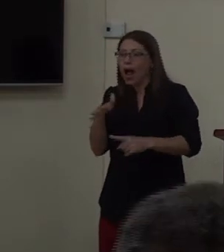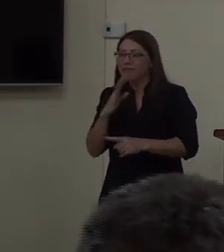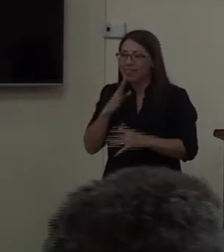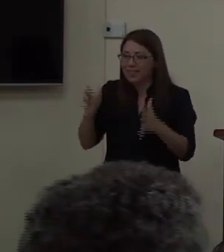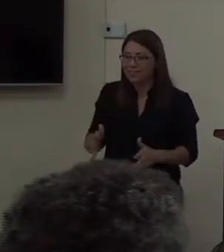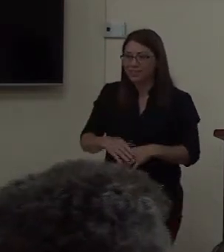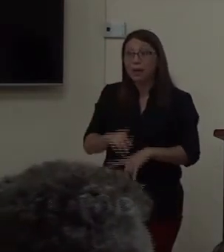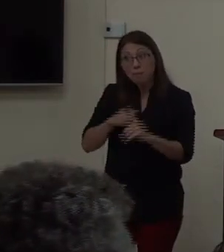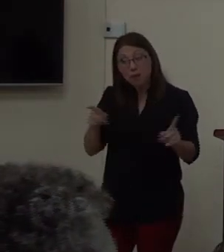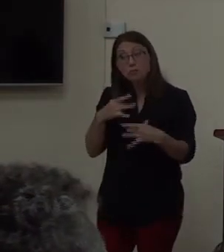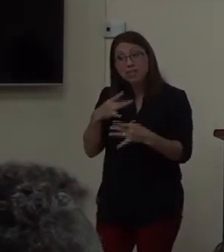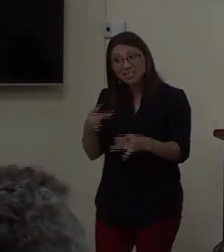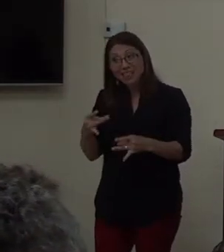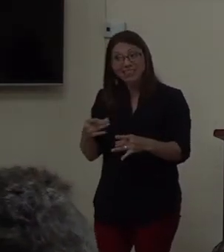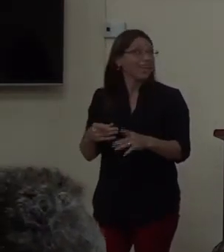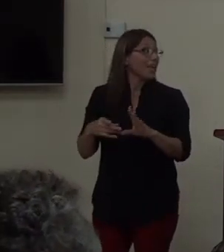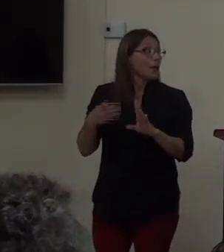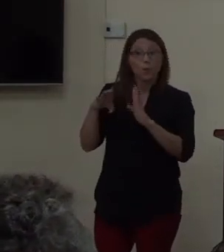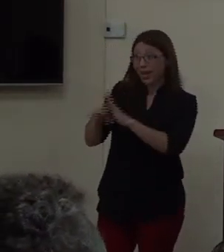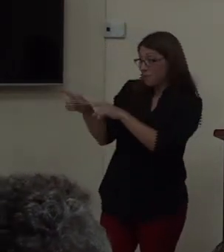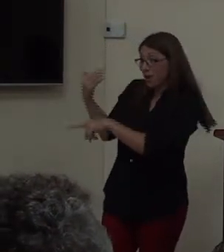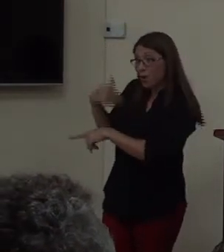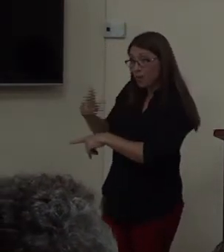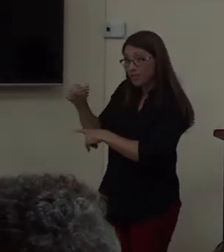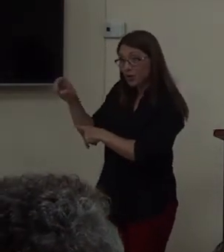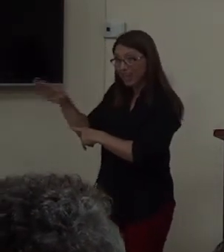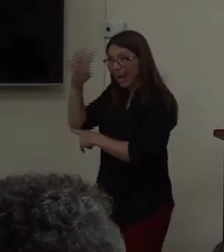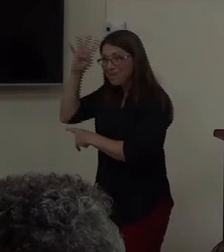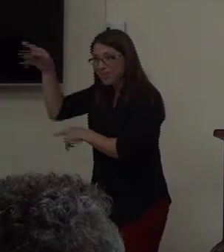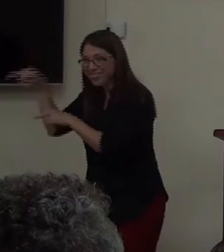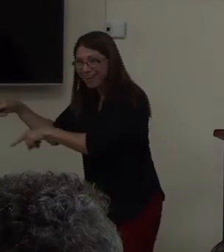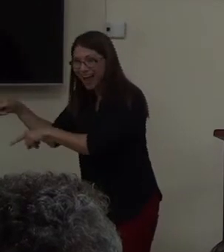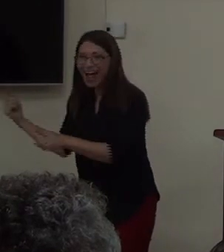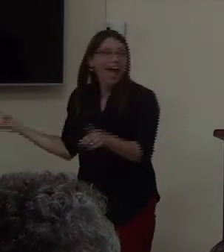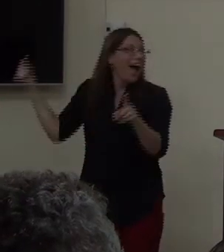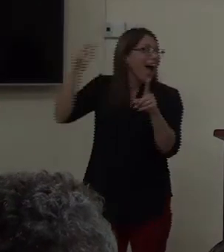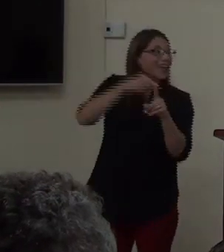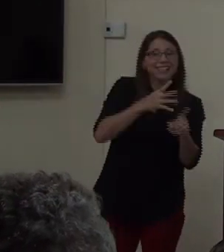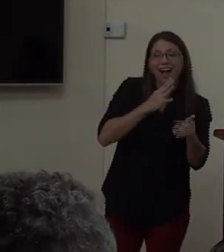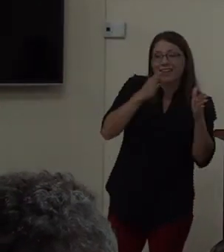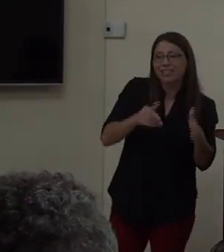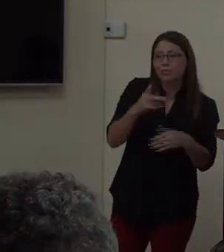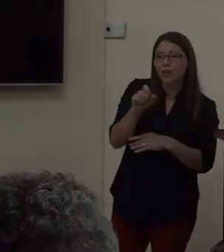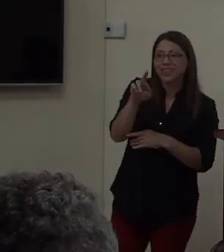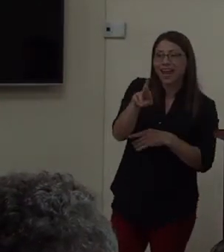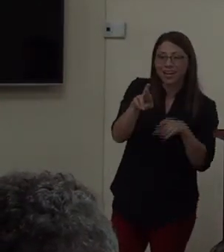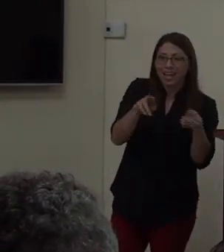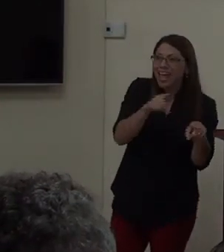estatus, tanto desde Choloteca, que si lo inventabas, hasta los hablantes huetares, que lo que hacen es decir palabras en